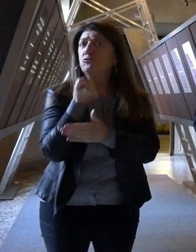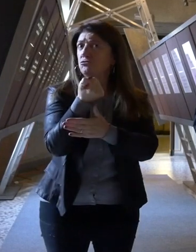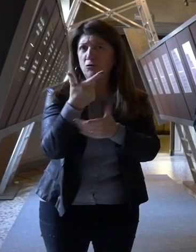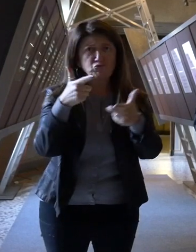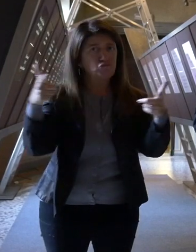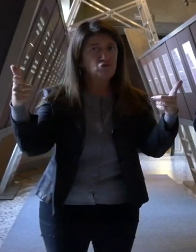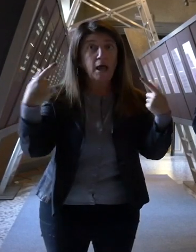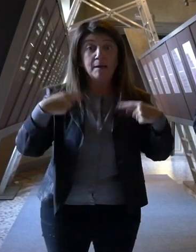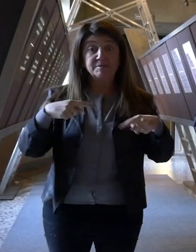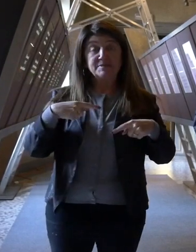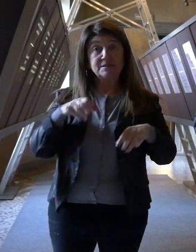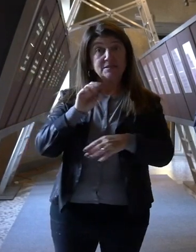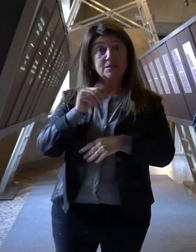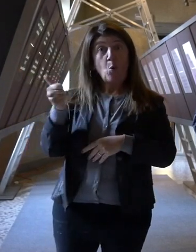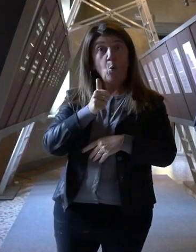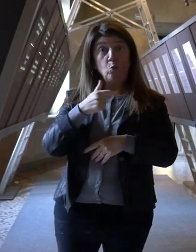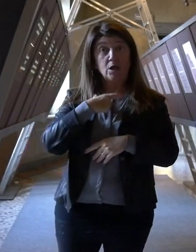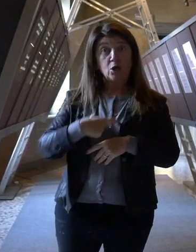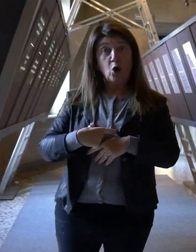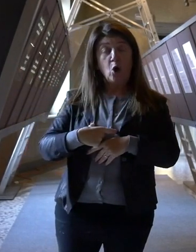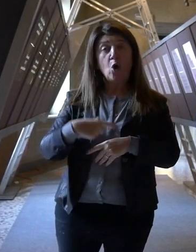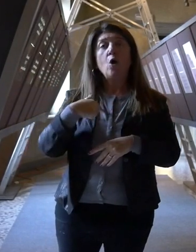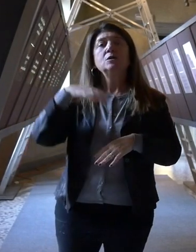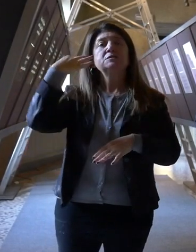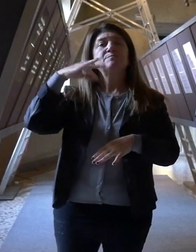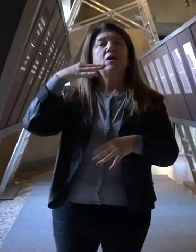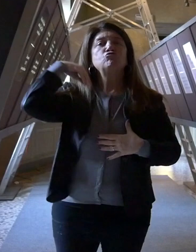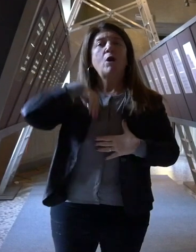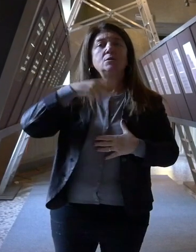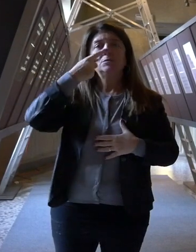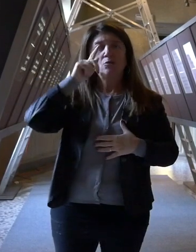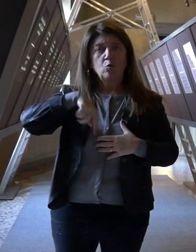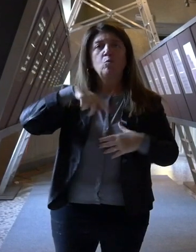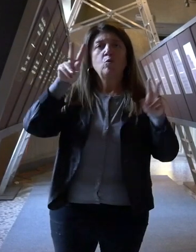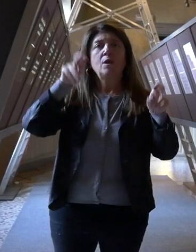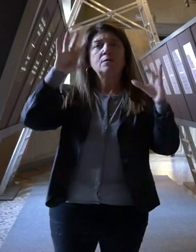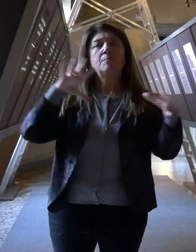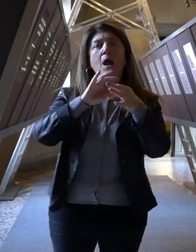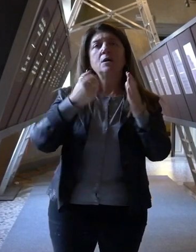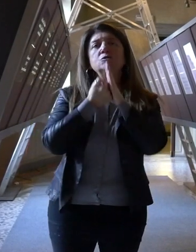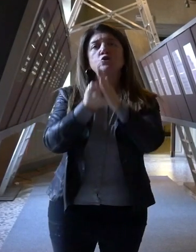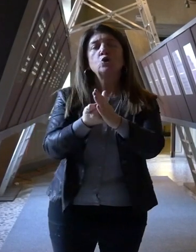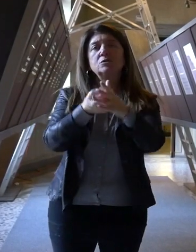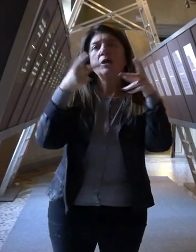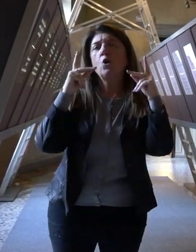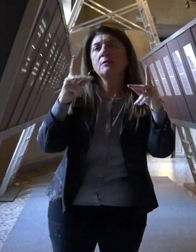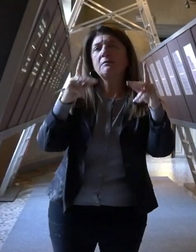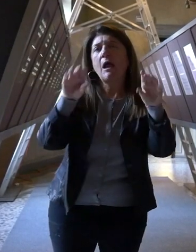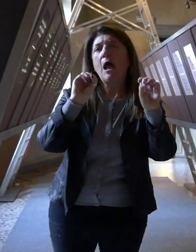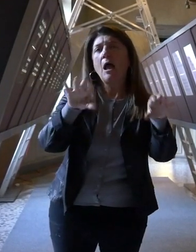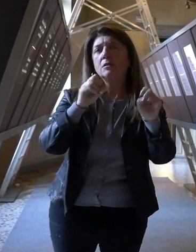curricolare deve anche essere specializzato sul sostegno e quindi deve gestire all'interno della classe una didattica che si